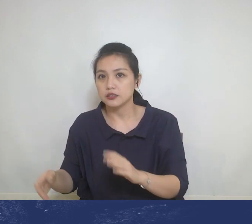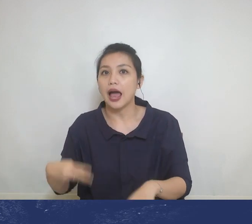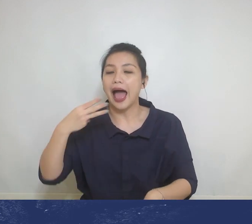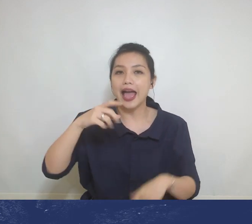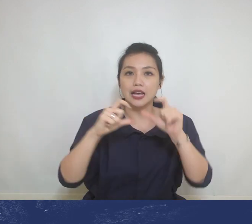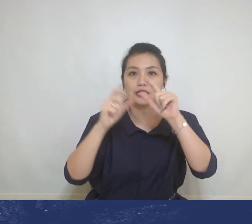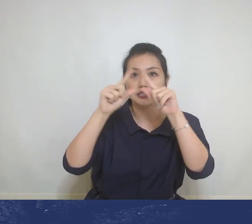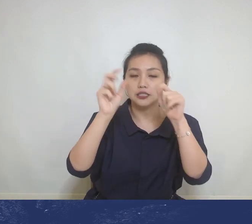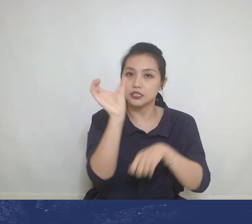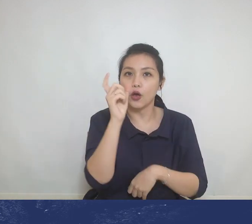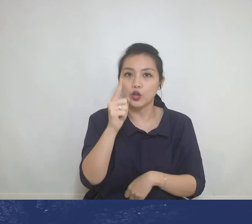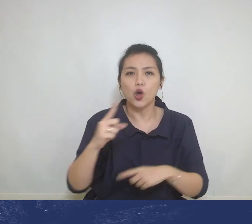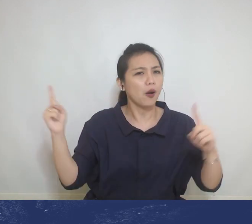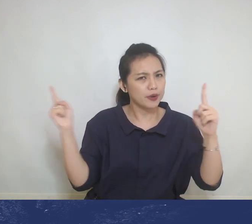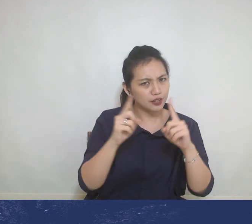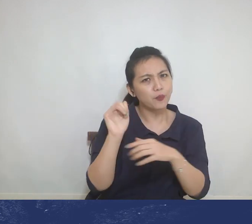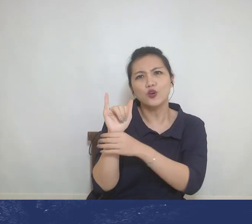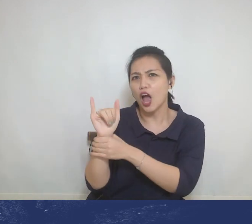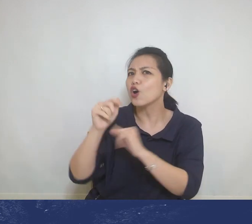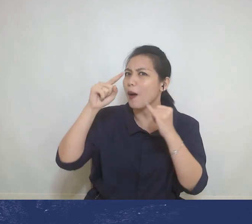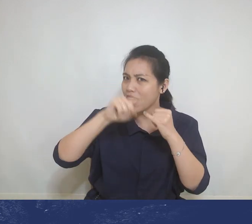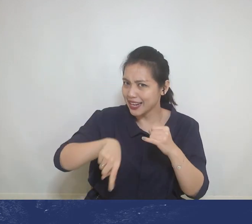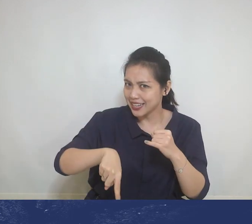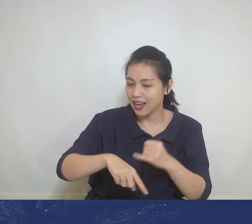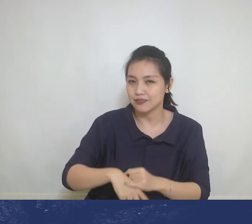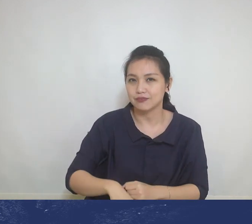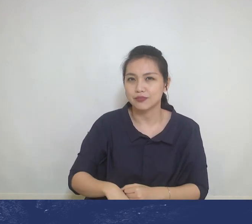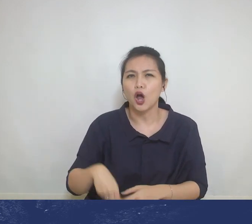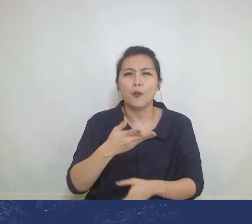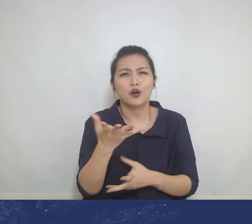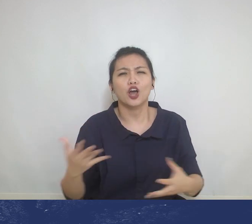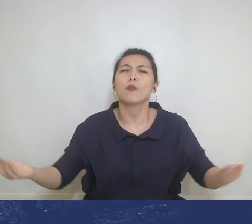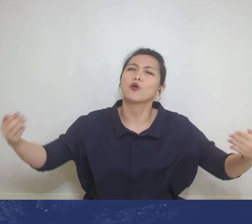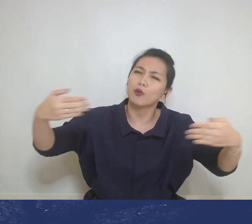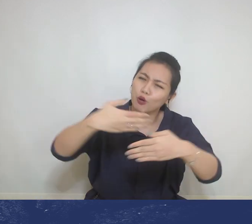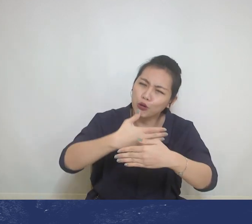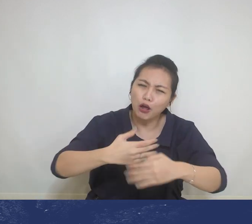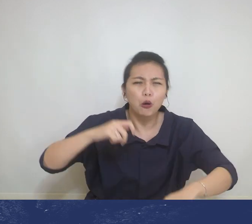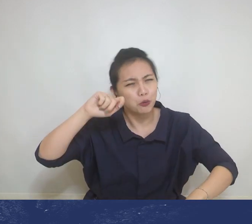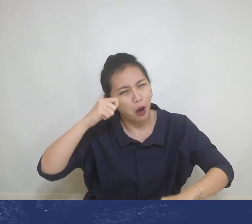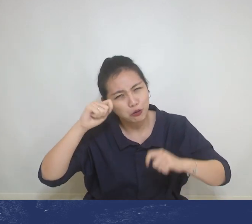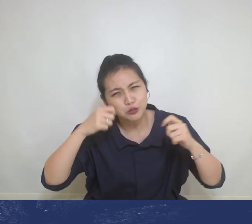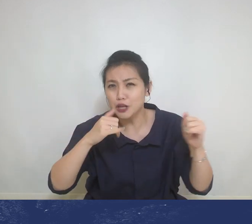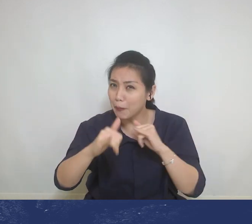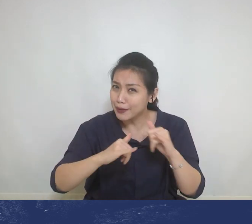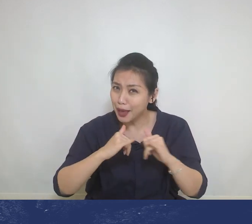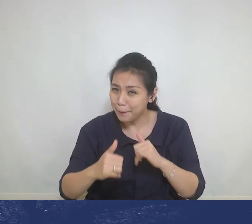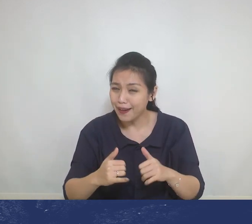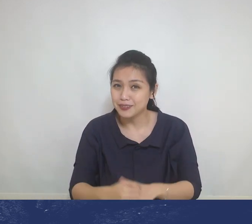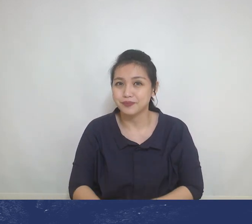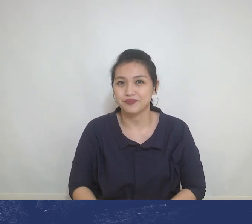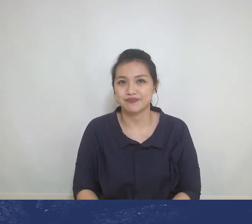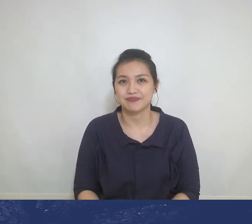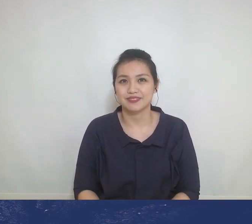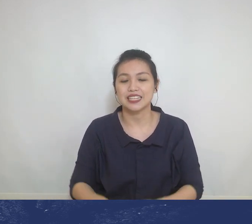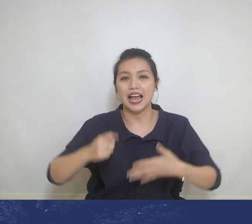Yakub pada akhirnya. Dan Alkitab mengatakan bahwa mereka itu berpelukan dan bertangis-tangisan. Sebentar ya, saya bacakan ayatnya dulu ya.